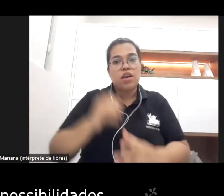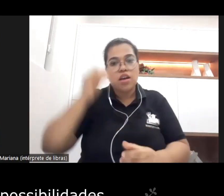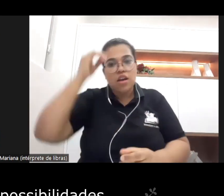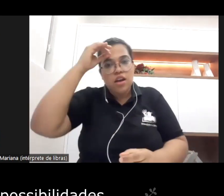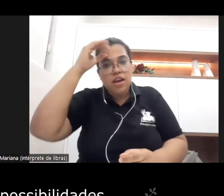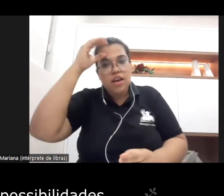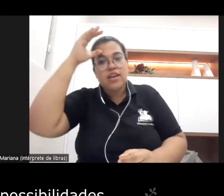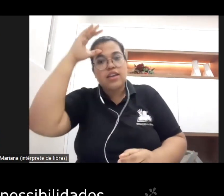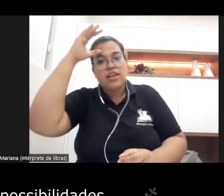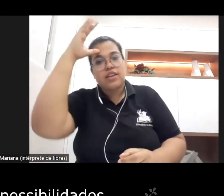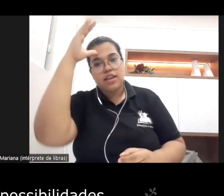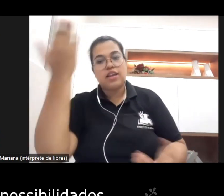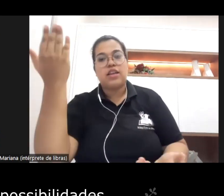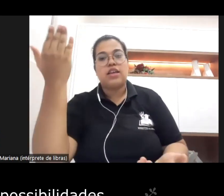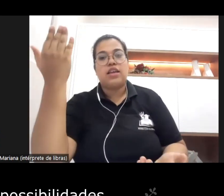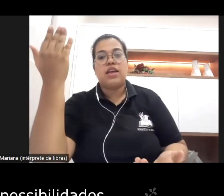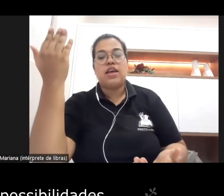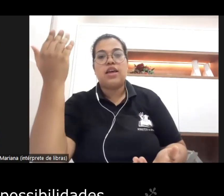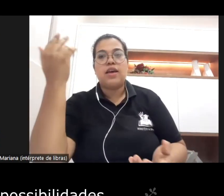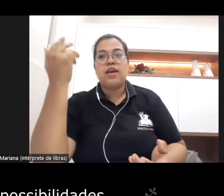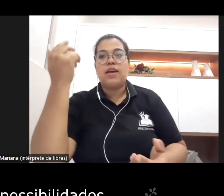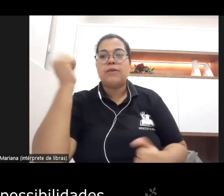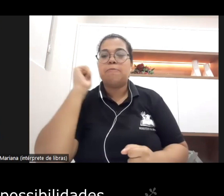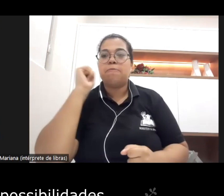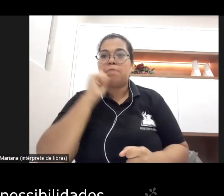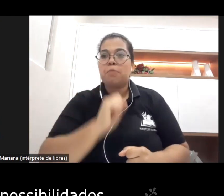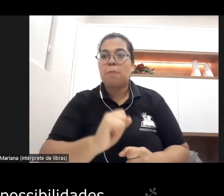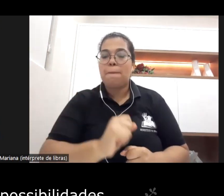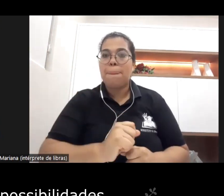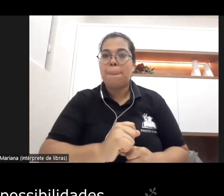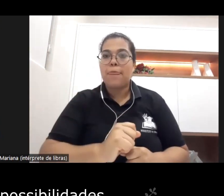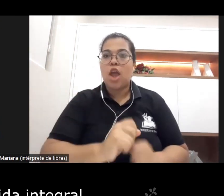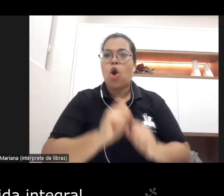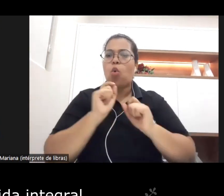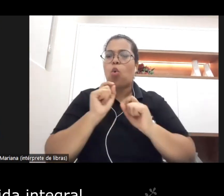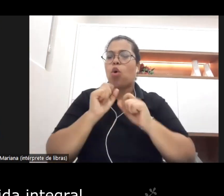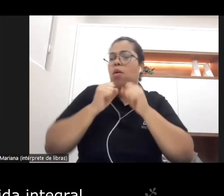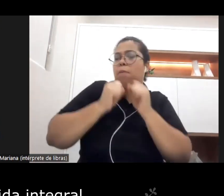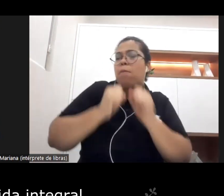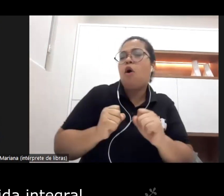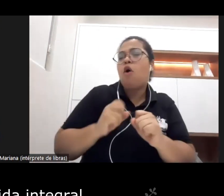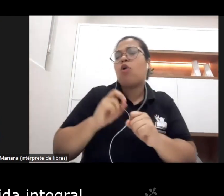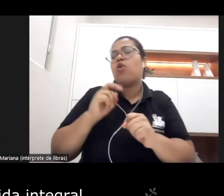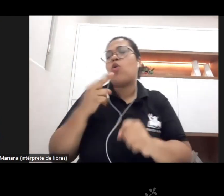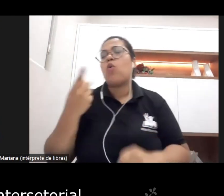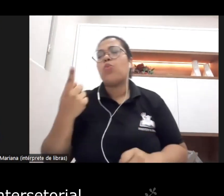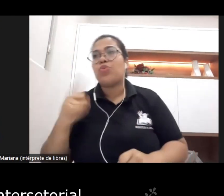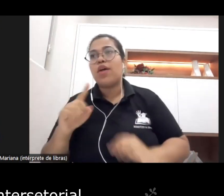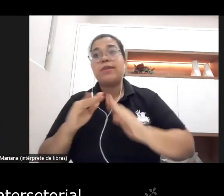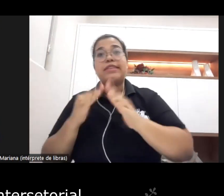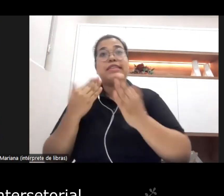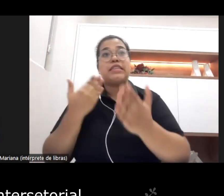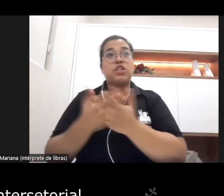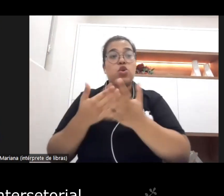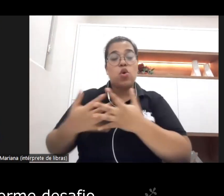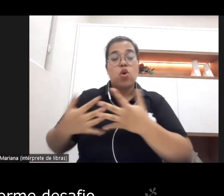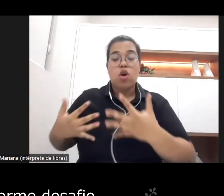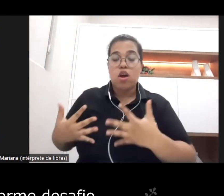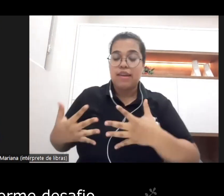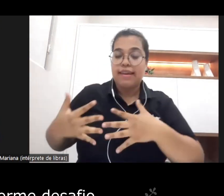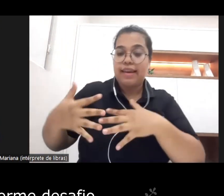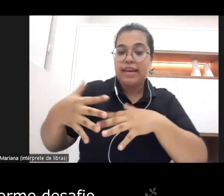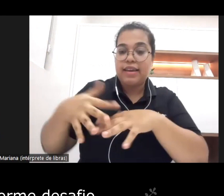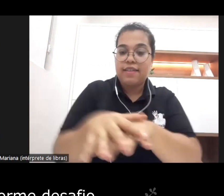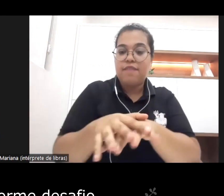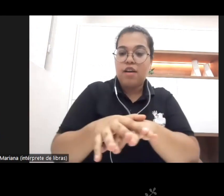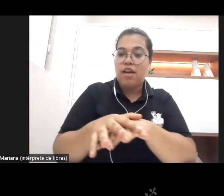limites e as possibilidades né da escola vir a integrar uma rede intersetorial isso é um